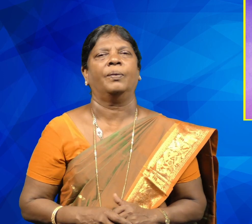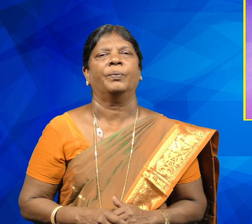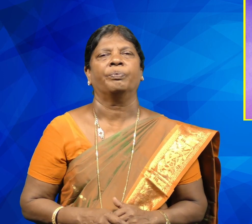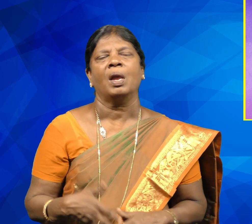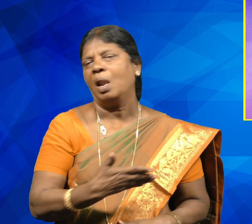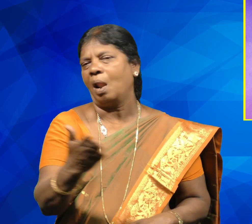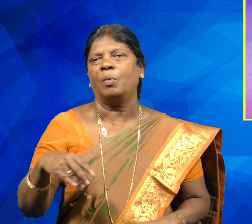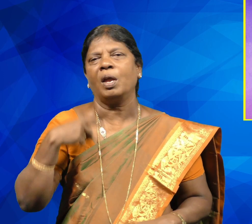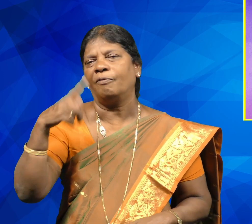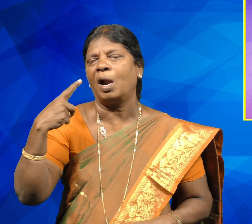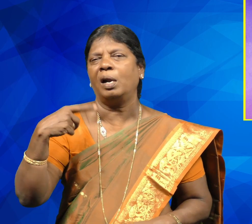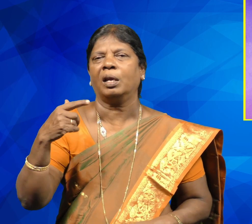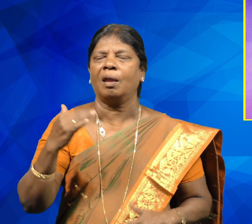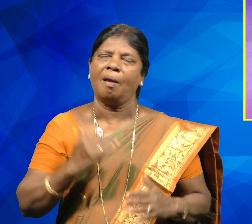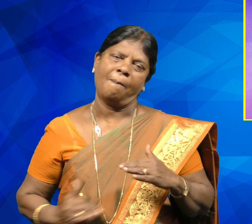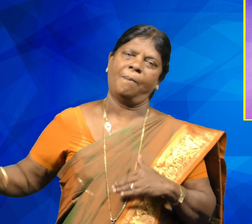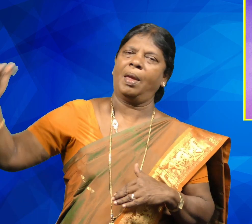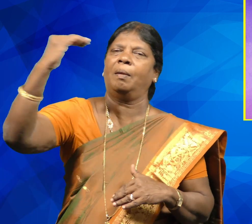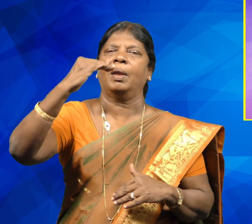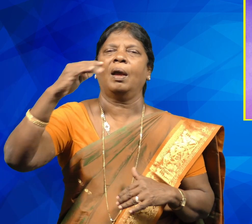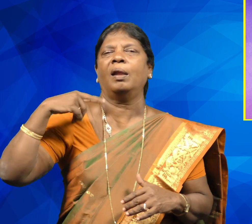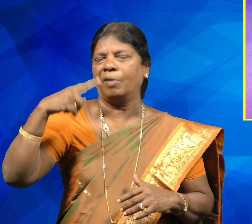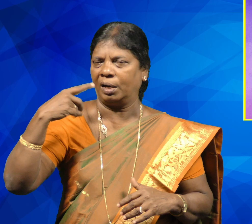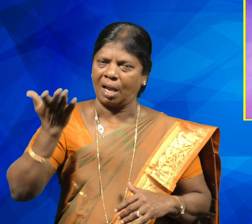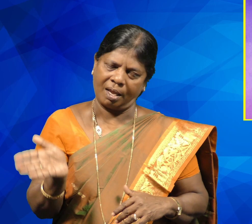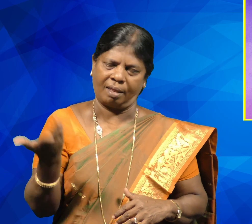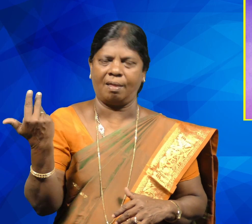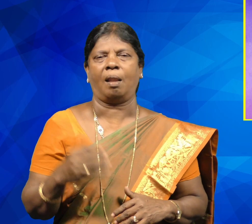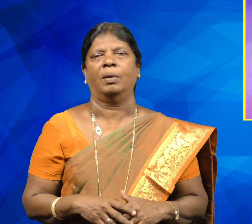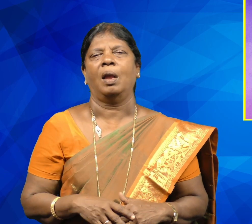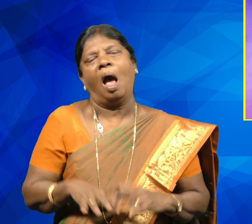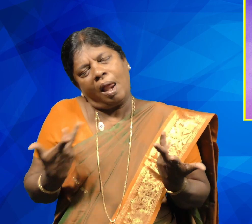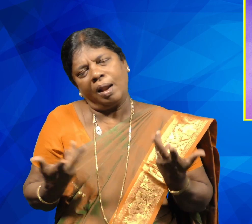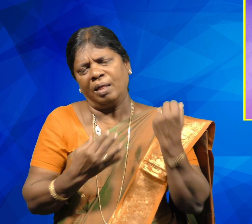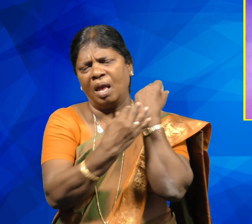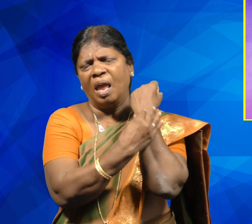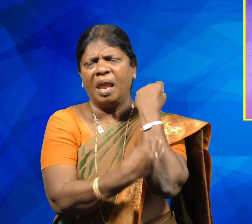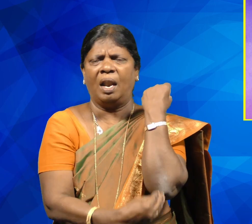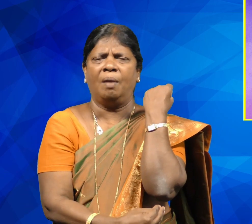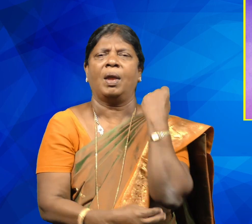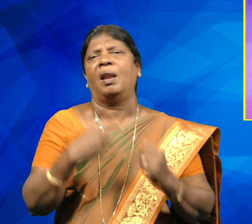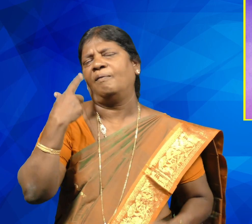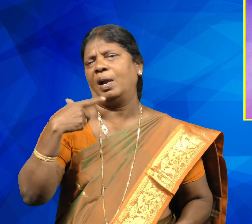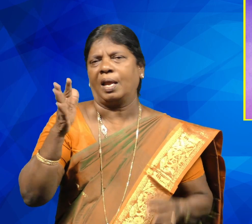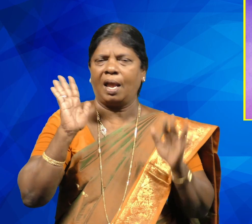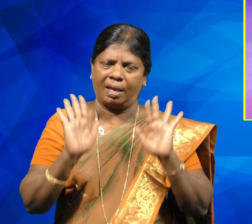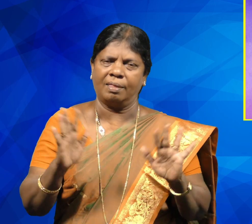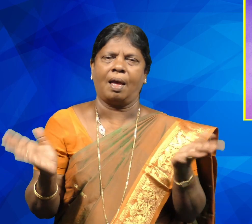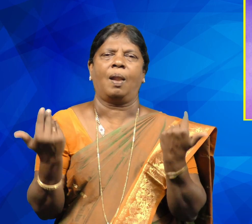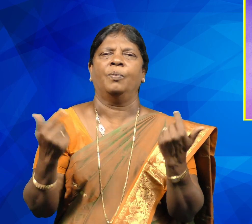அருமையானவர்களே, நம்முடைய வாழ்க்கை ஒரு மேன்மையான வாழ்க்கையாய் இருந்தாலும், மிக எளிமையான